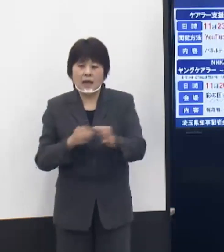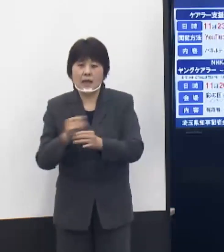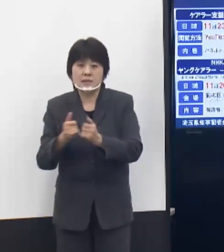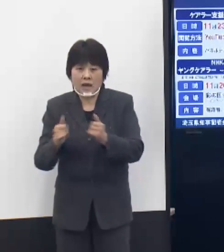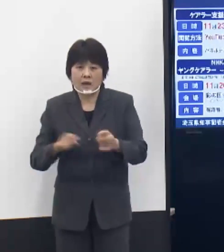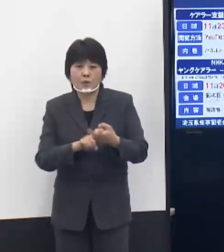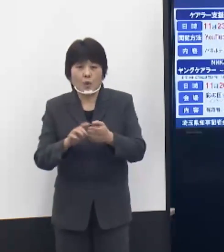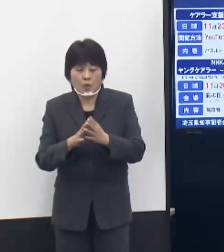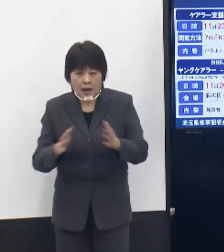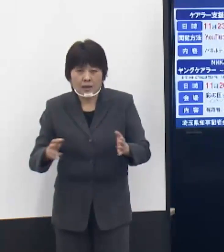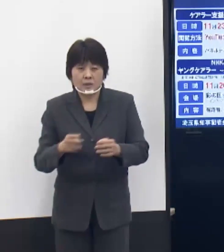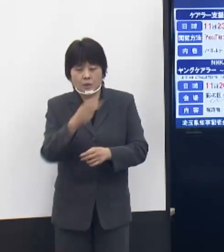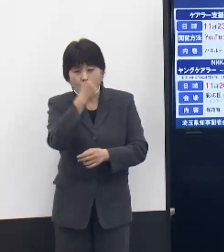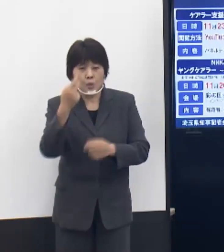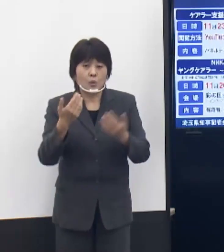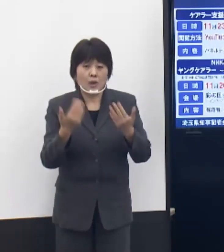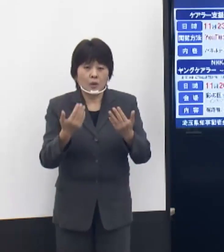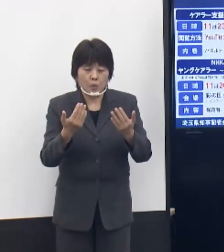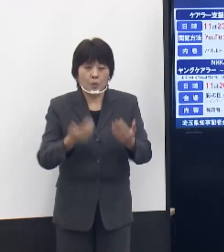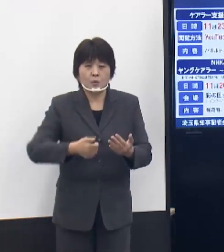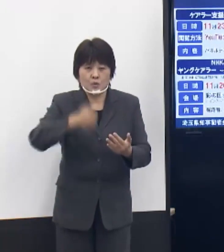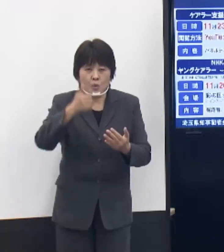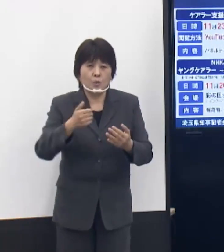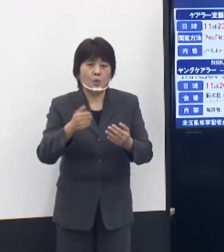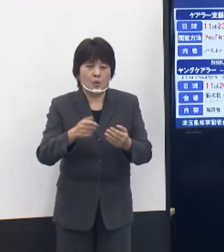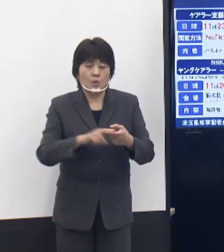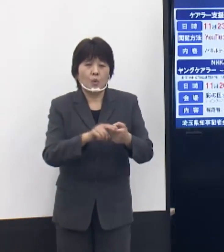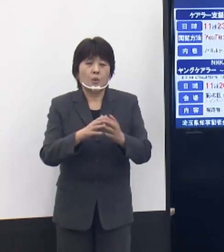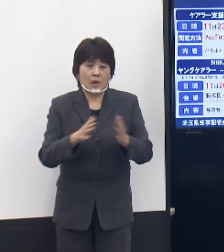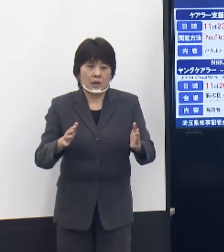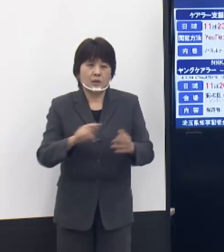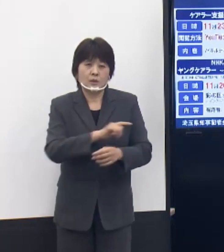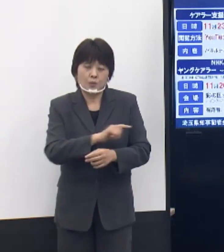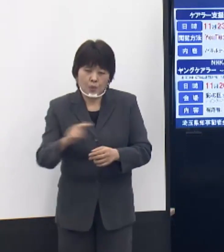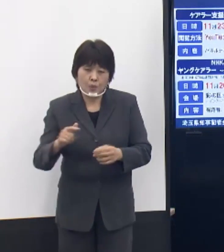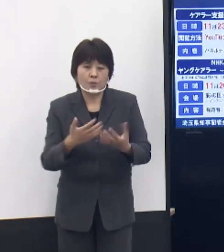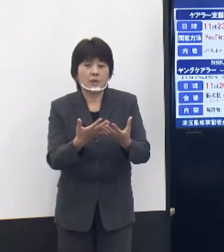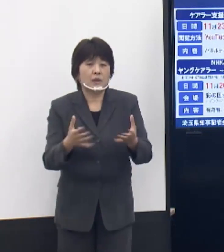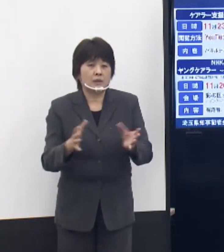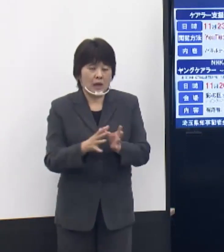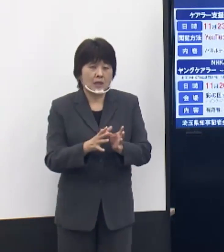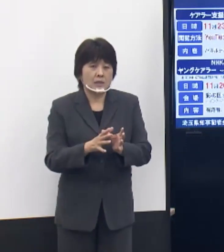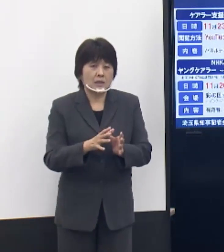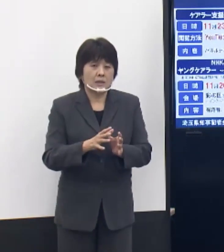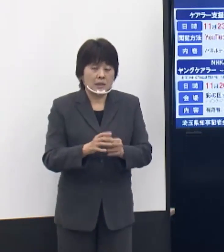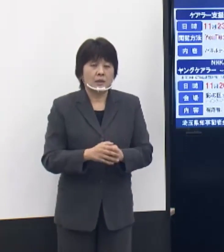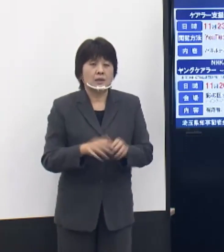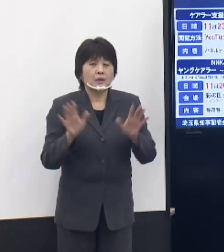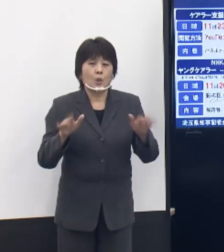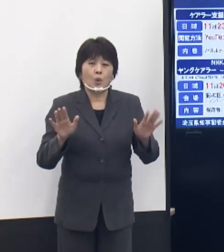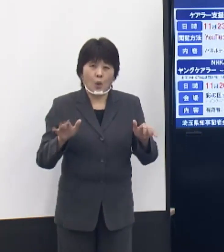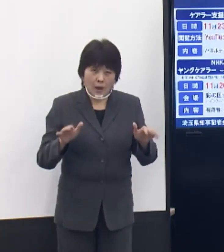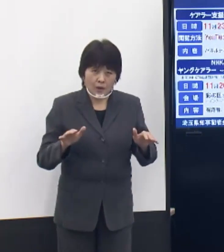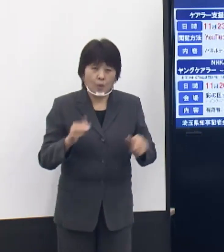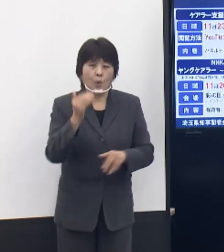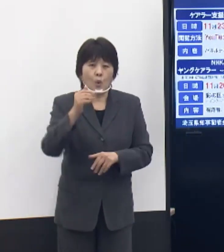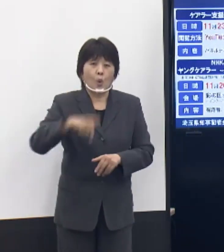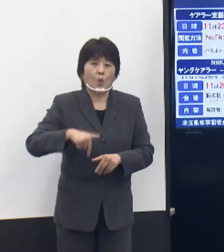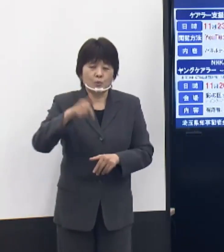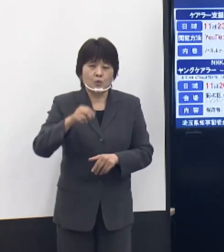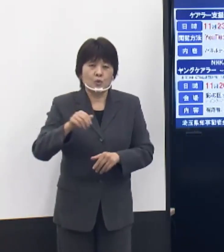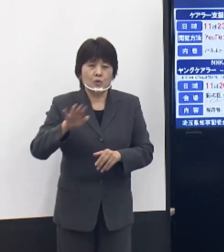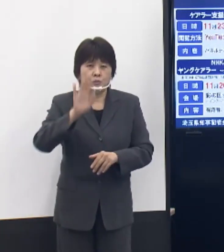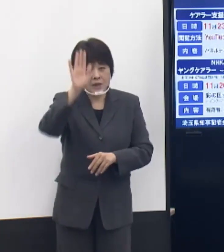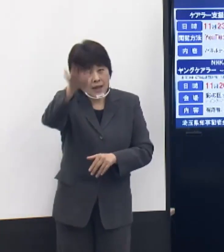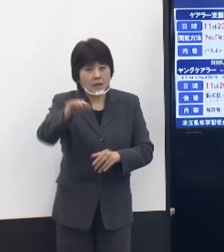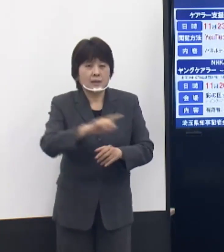埼玉県高等学校校長協会などの団体のほか、イトーヨーカドー、コープ未来などの